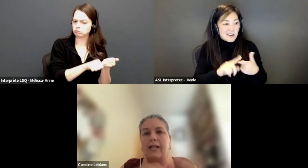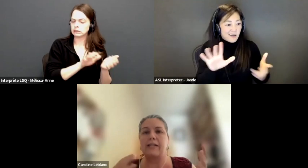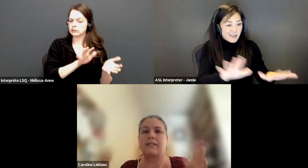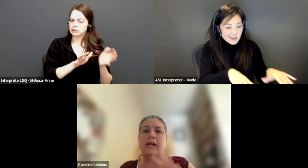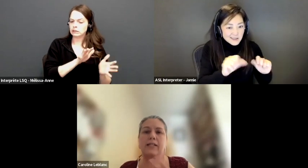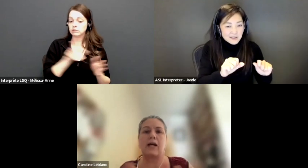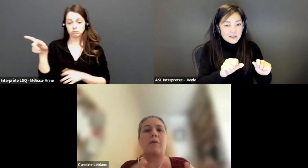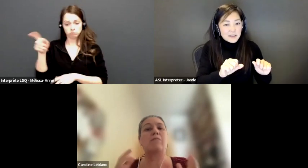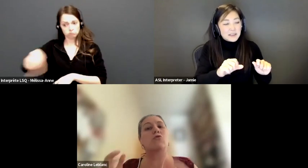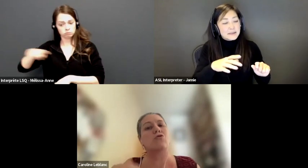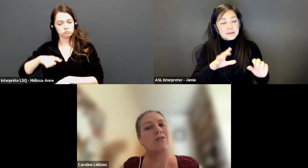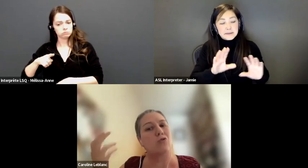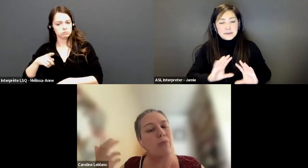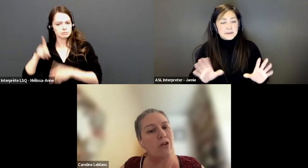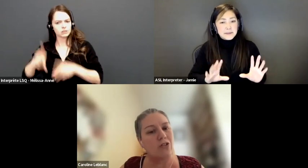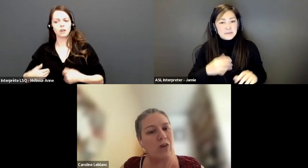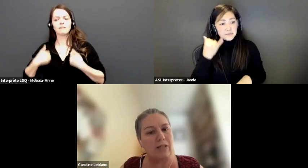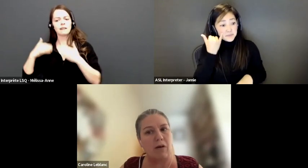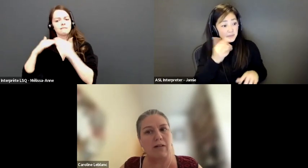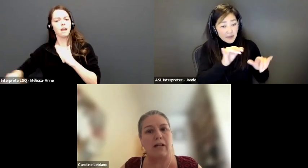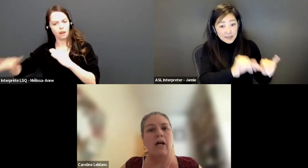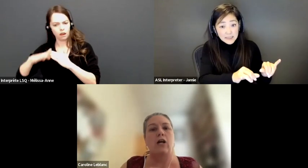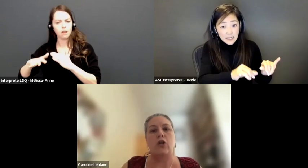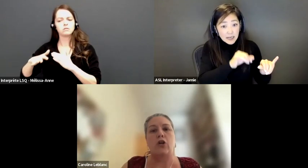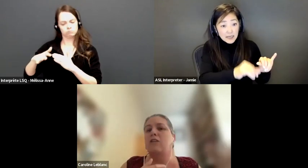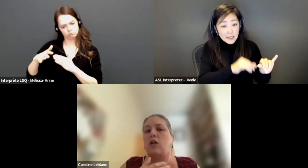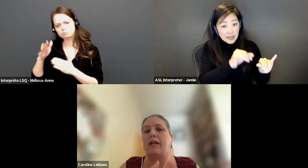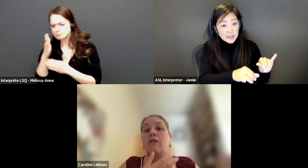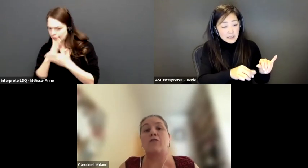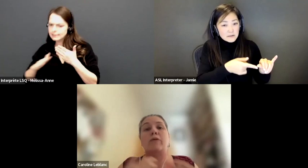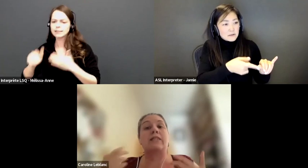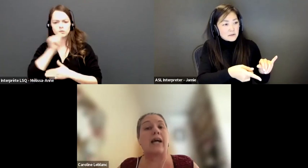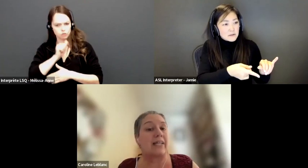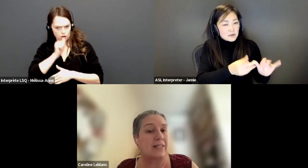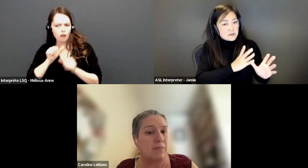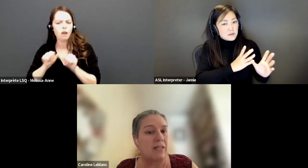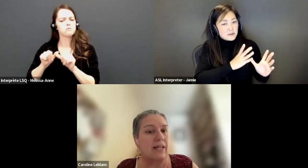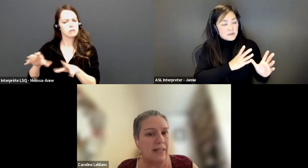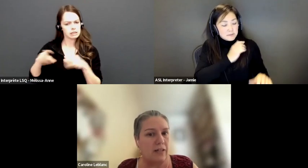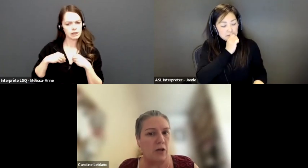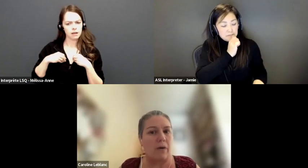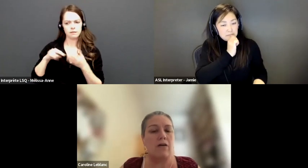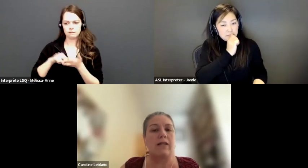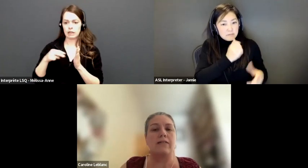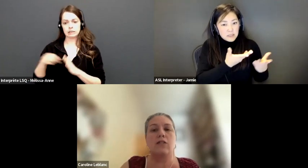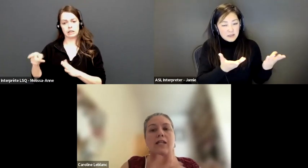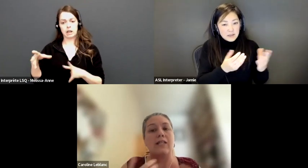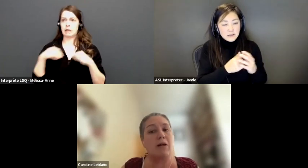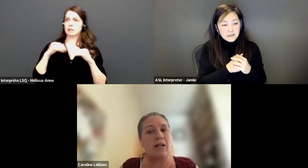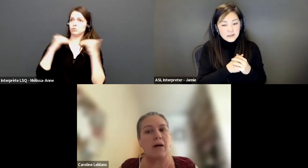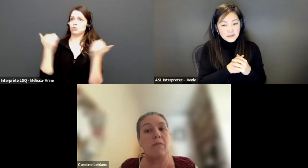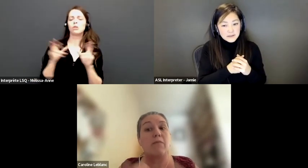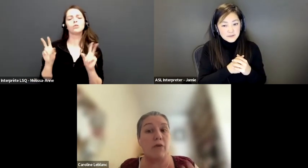tolérés, les résidents restent quand même toujours dans une peur de se faire démanteler. Tolérer ne veut pas dire être accepté d'être quelque part, tandis que